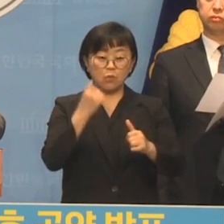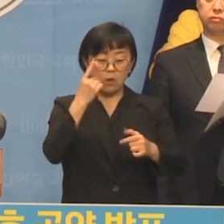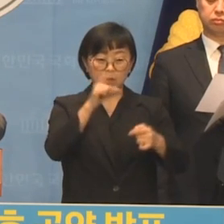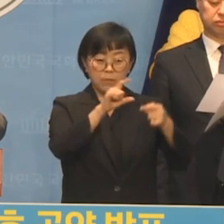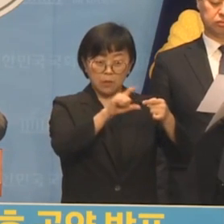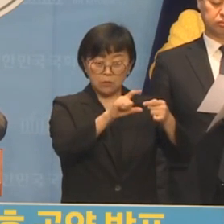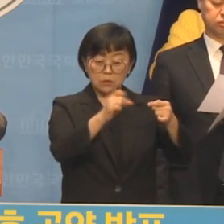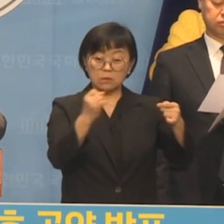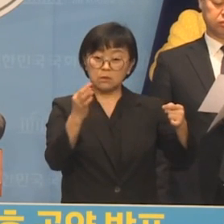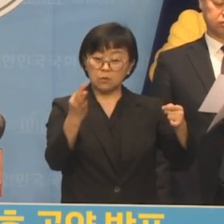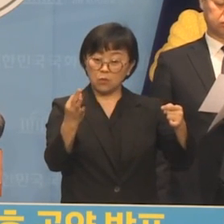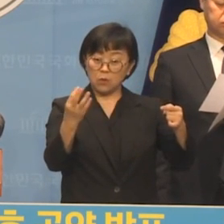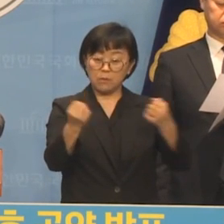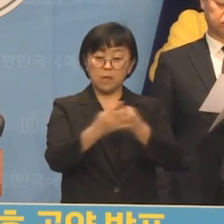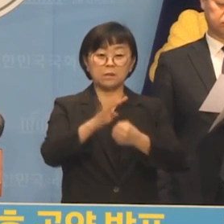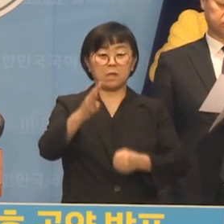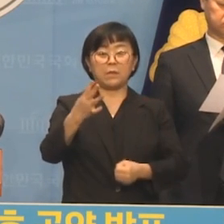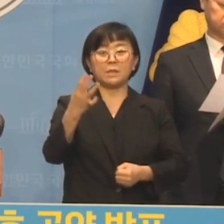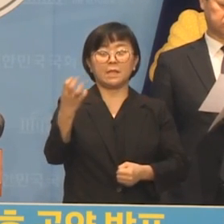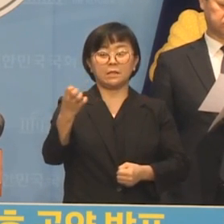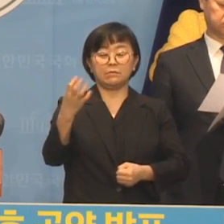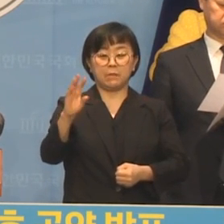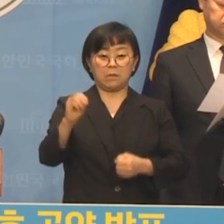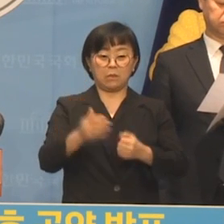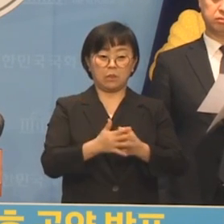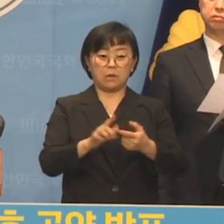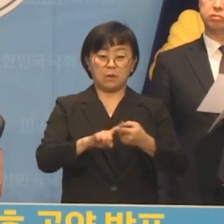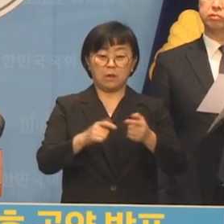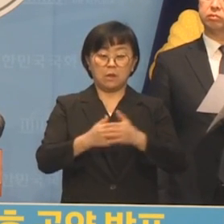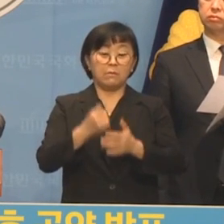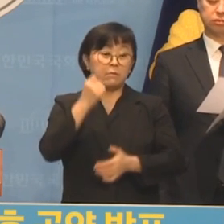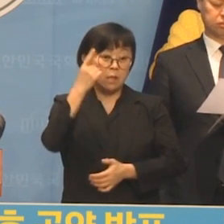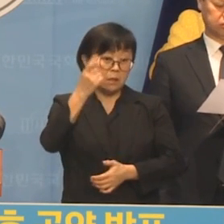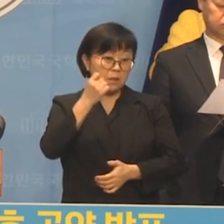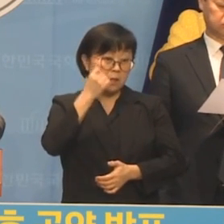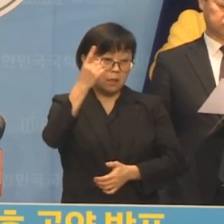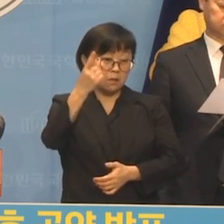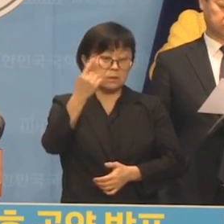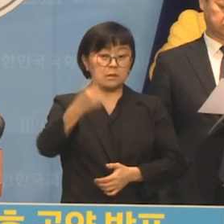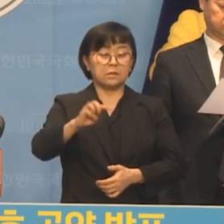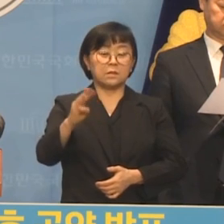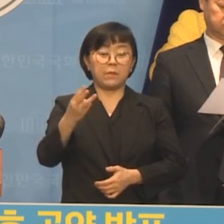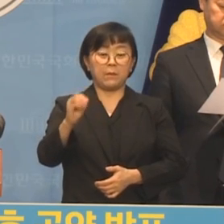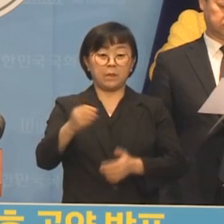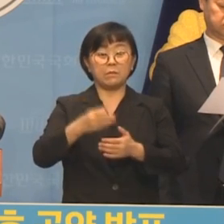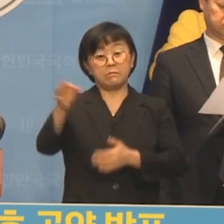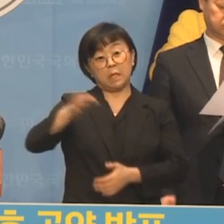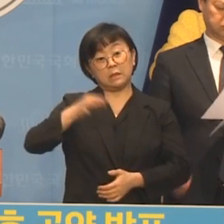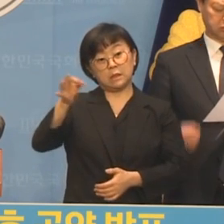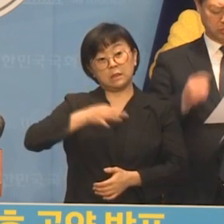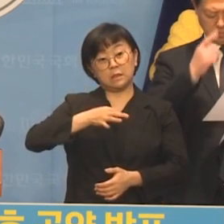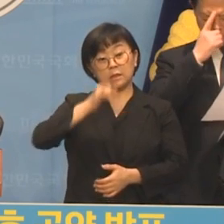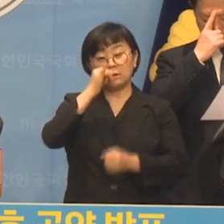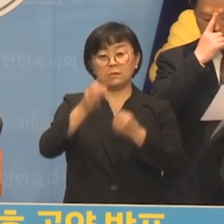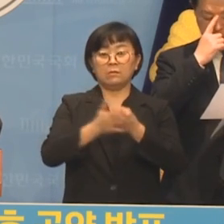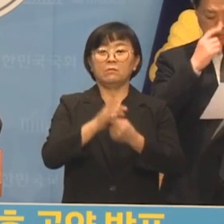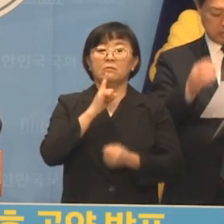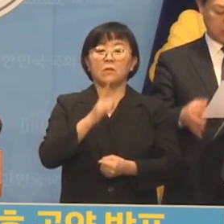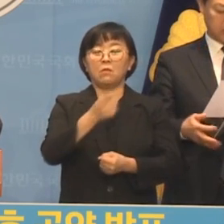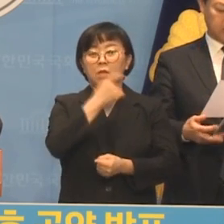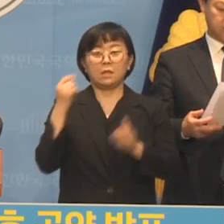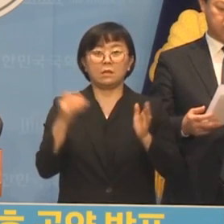평균 급여는 440만 원이었고 무려 매달 1,300만 원씩 받아가는 경우까지 있는